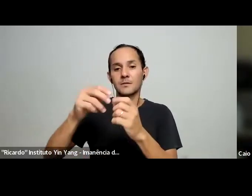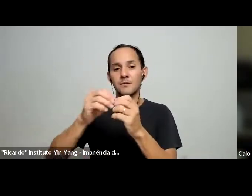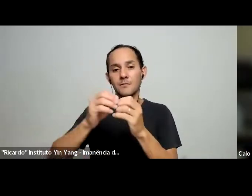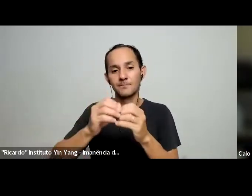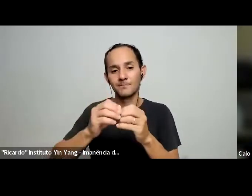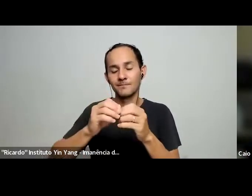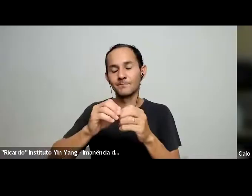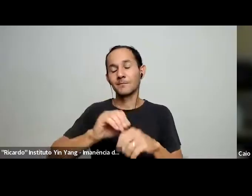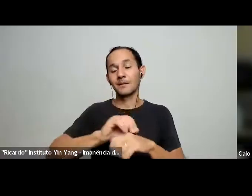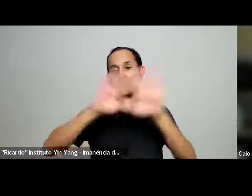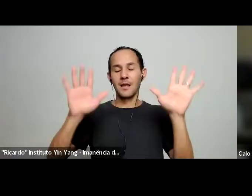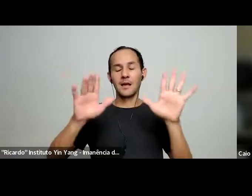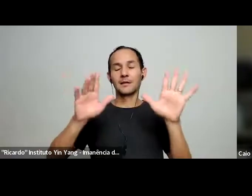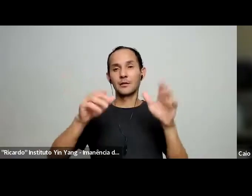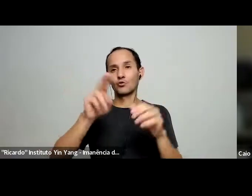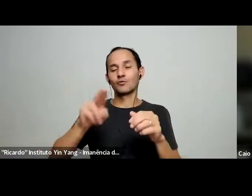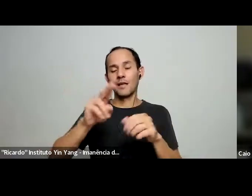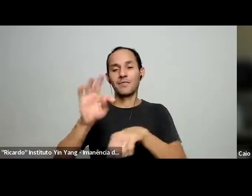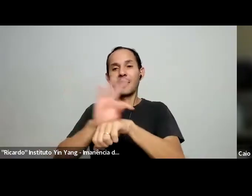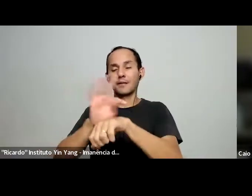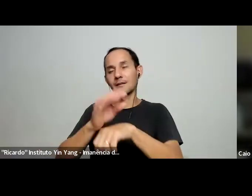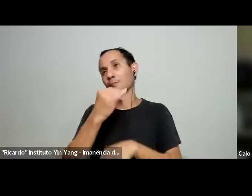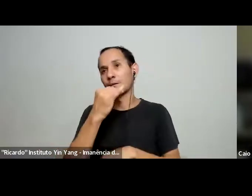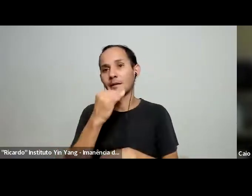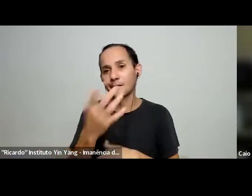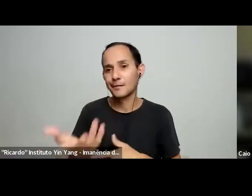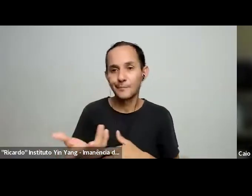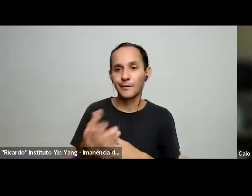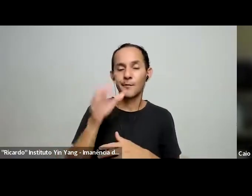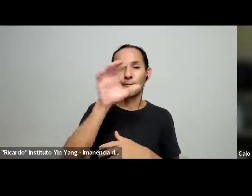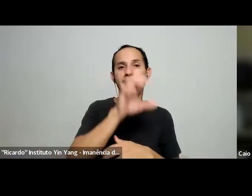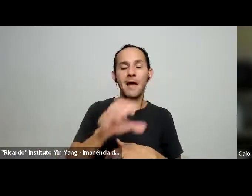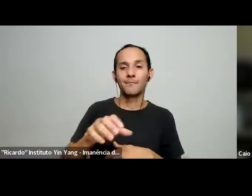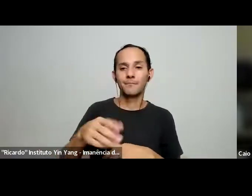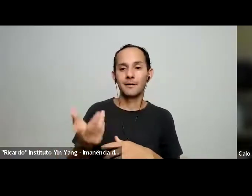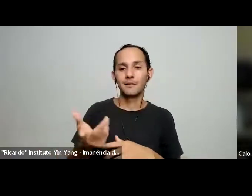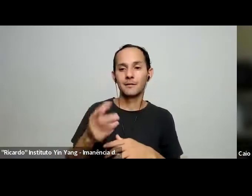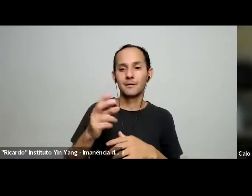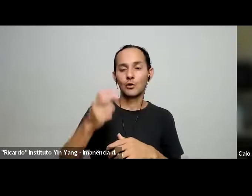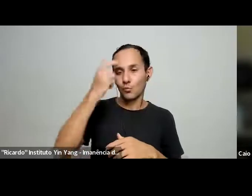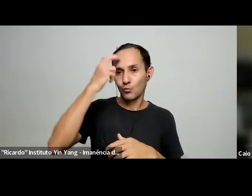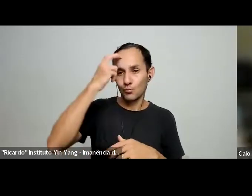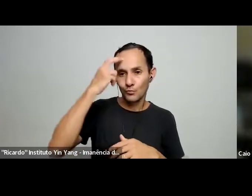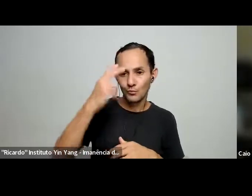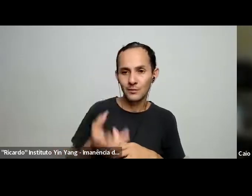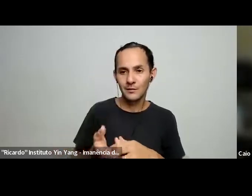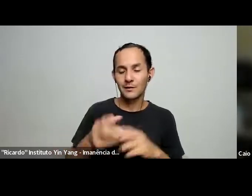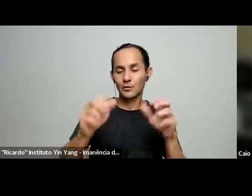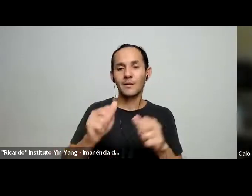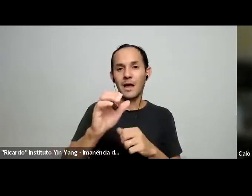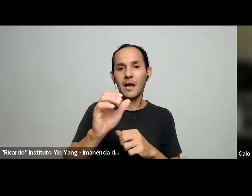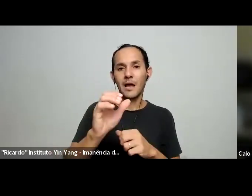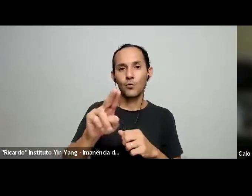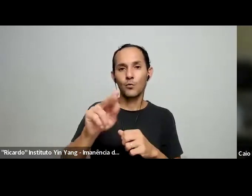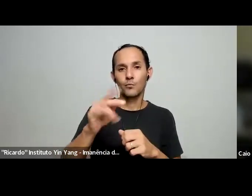determinada técnica. Então, eu posso olhar, por exemplo, um mapa de evidências da acupuntura e ver tudo que eu tenho de evidência para aquela